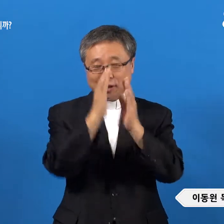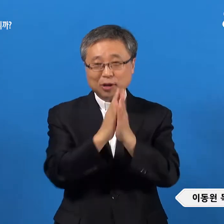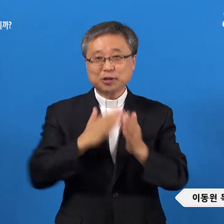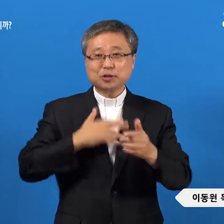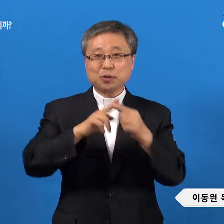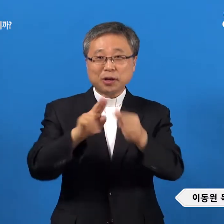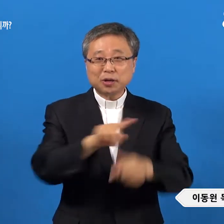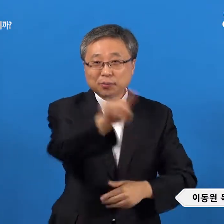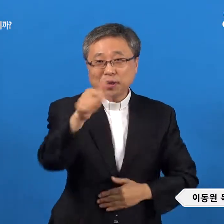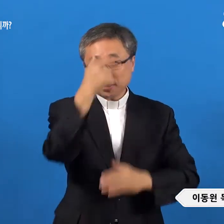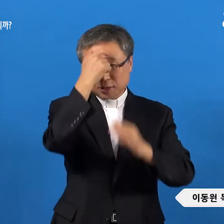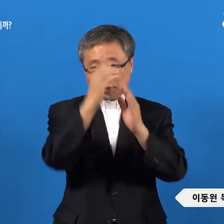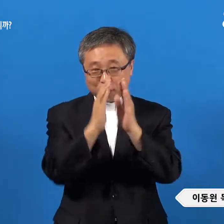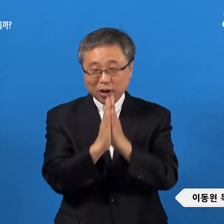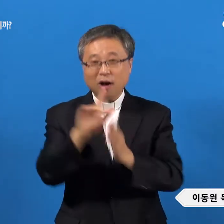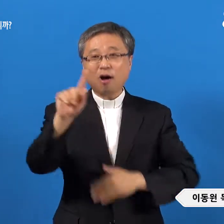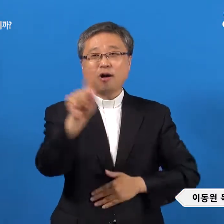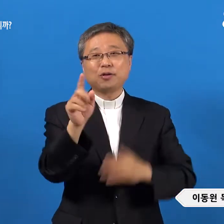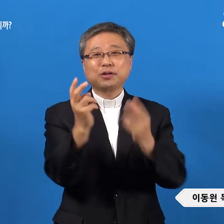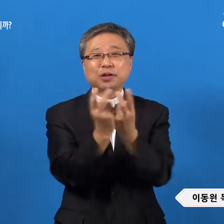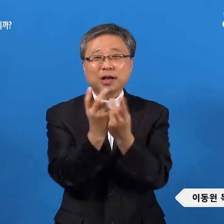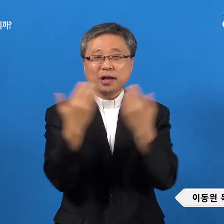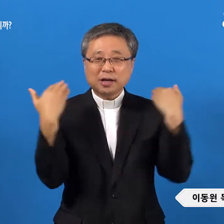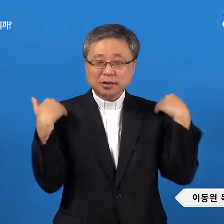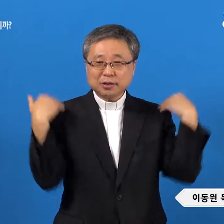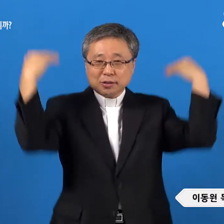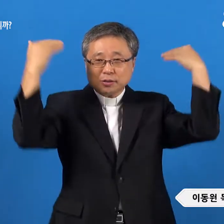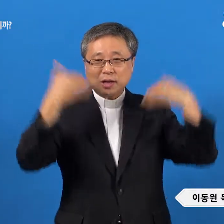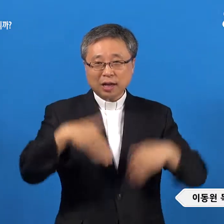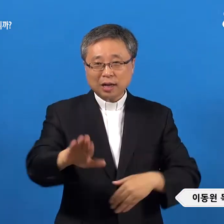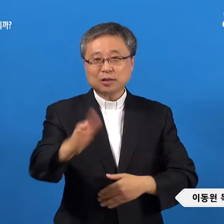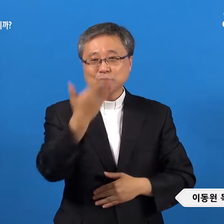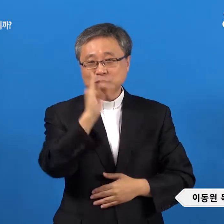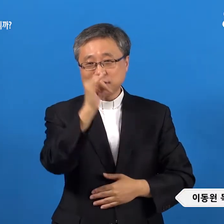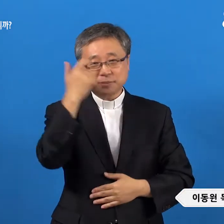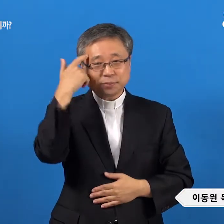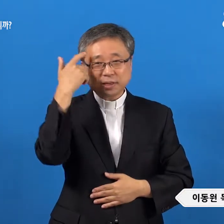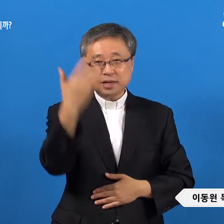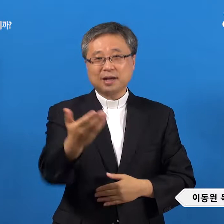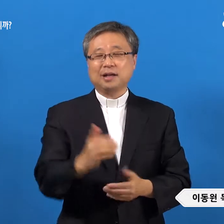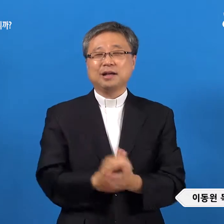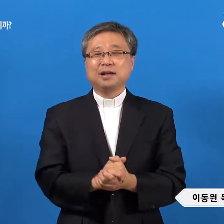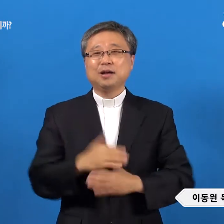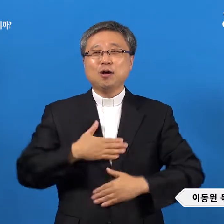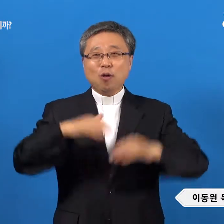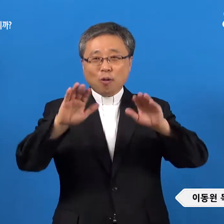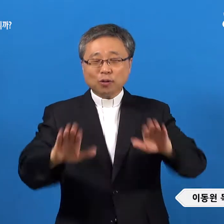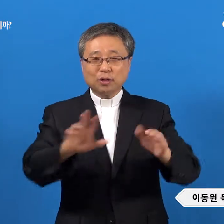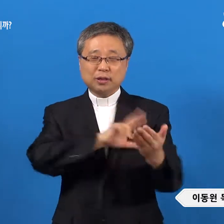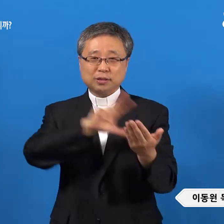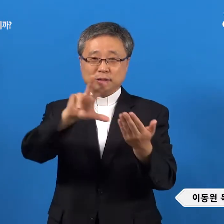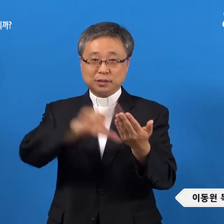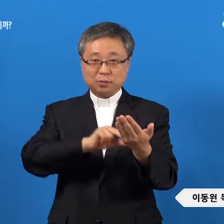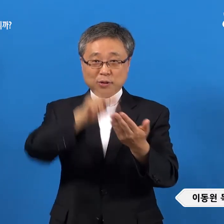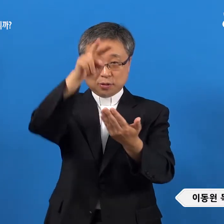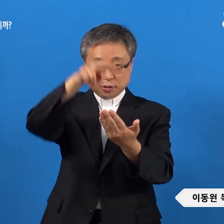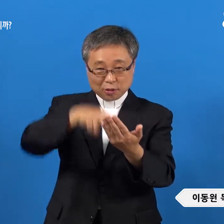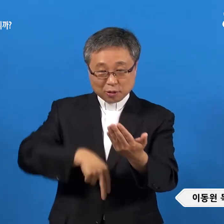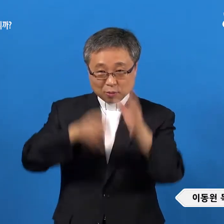저와 여러분의 기도가 어떻게 성숙해 갈 수가 있을까요? 오늘의 본문은 우리의 기도가 성숙하기